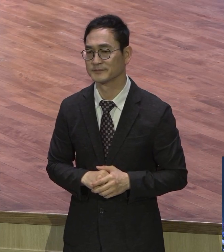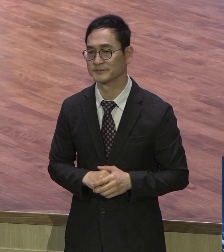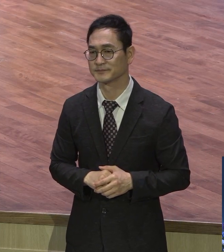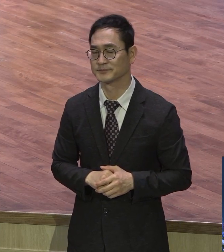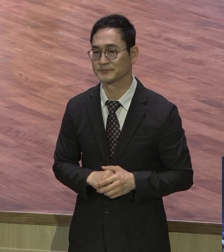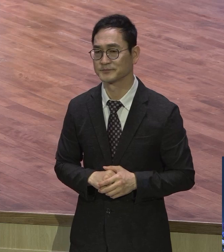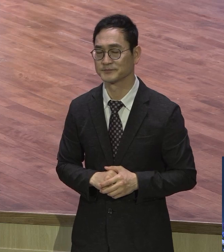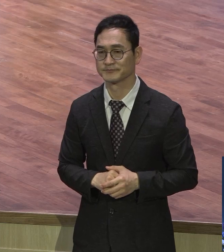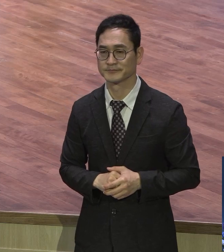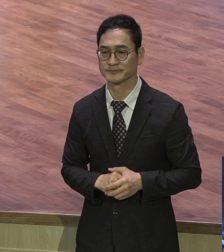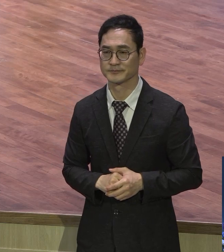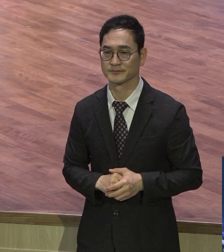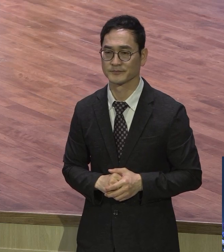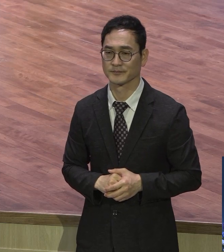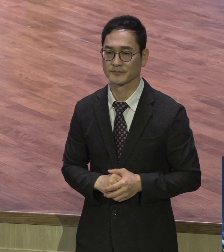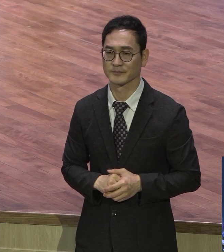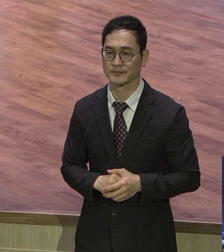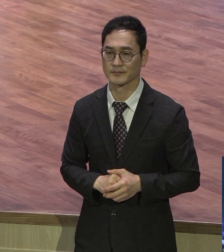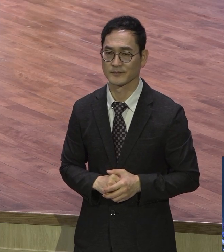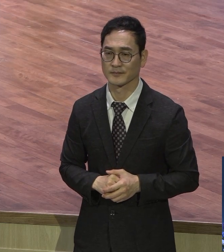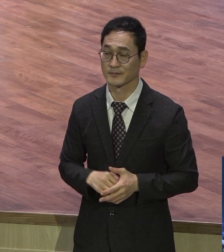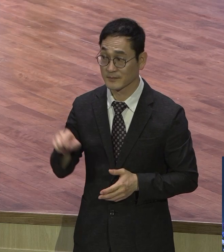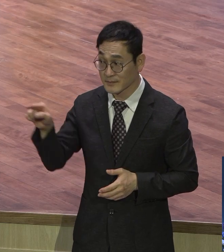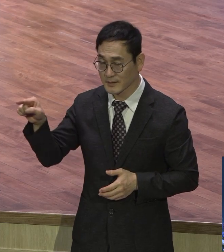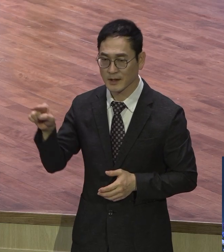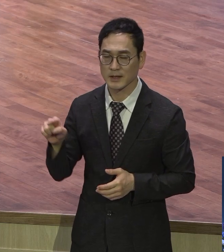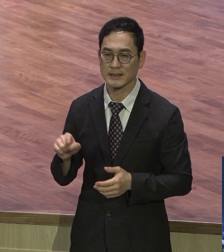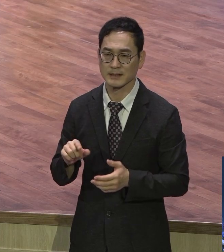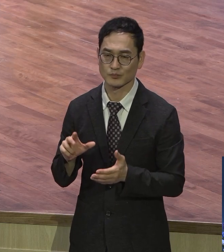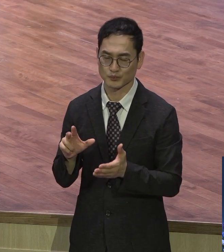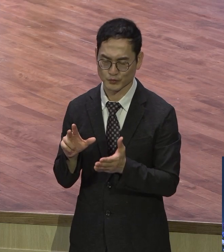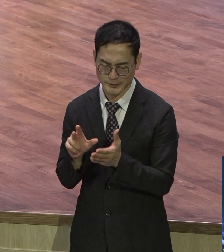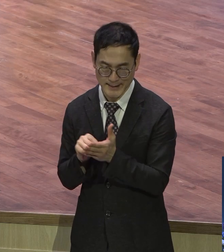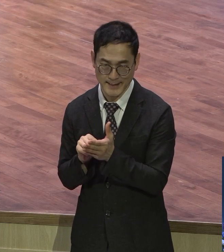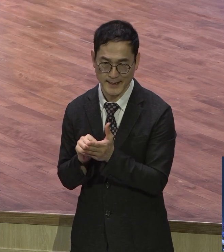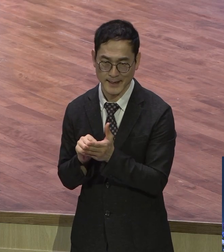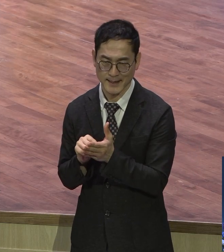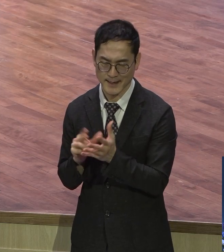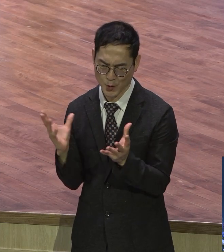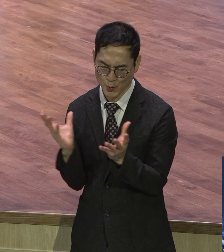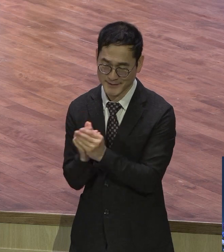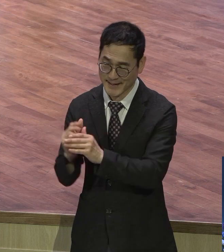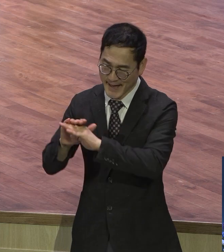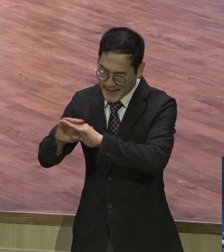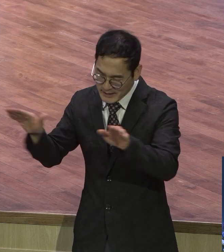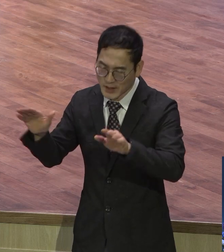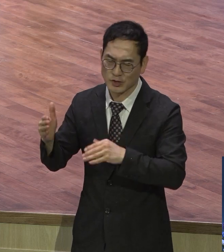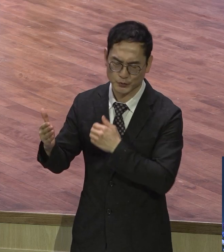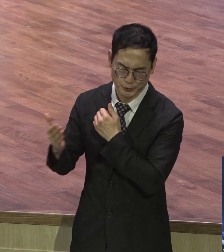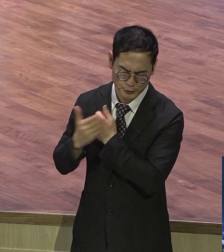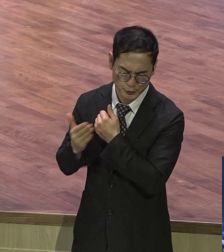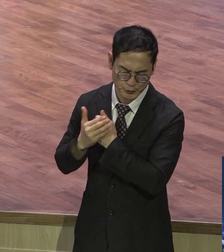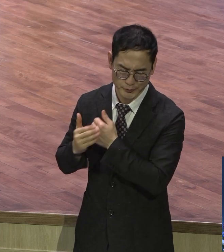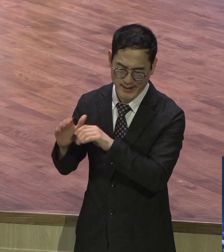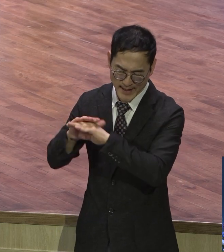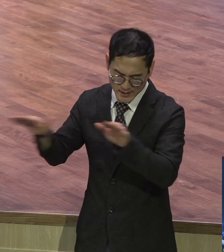한마디로 예수님께서 문제를 완전히 이분은 해결해 줄 것이다. 자기 문제를